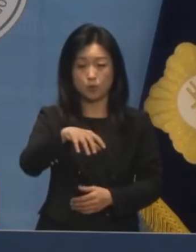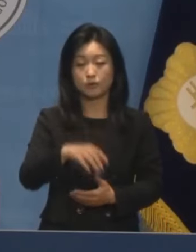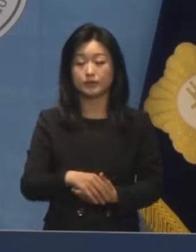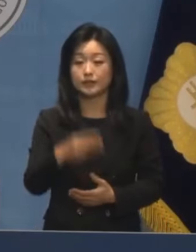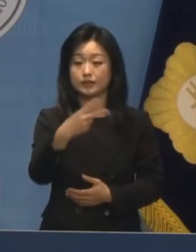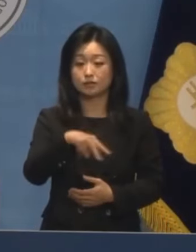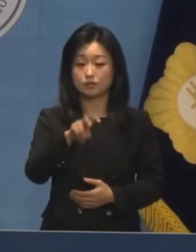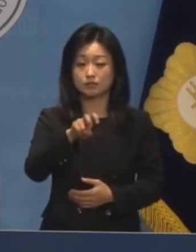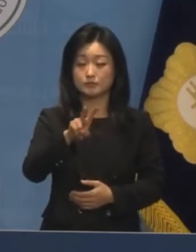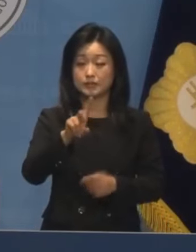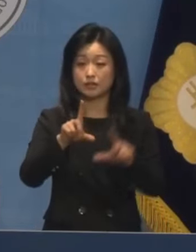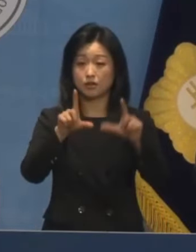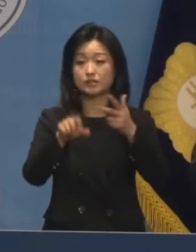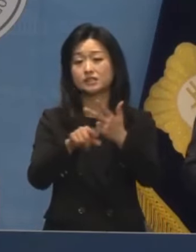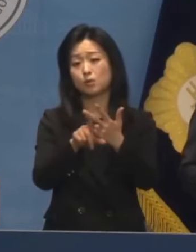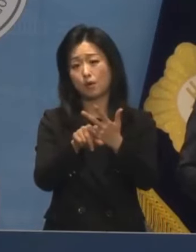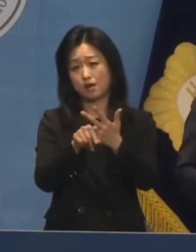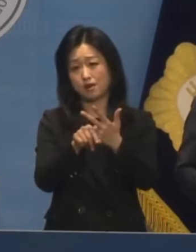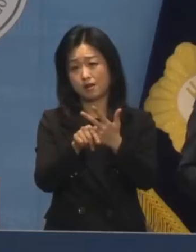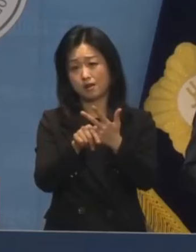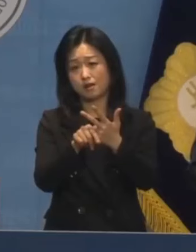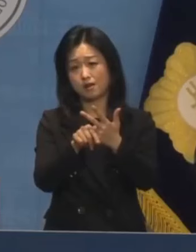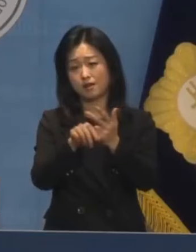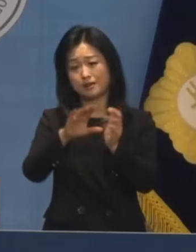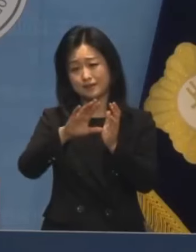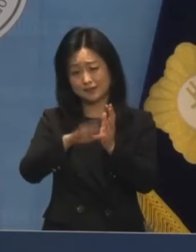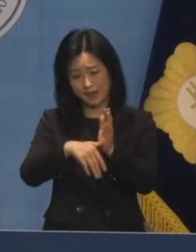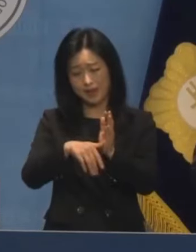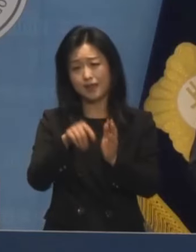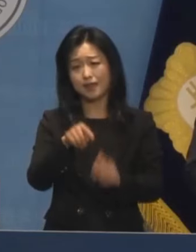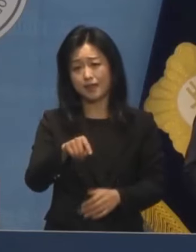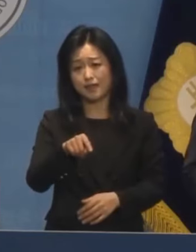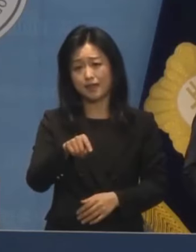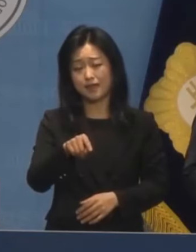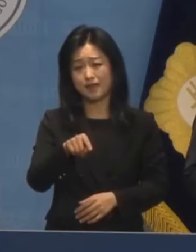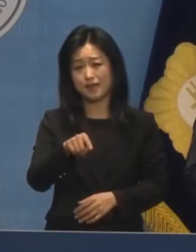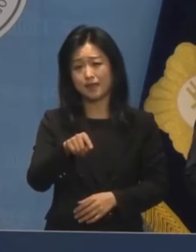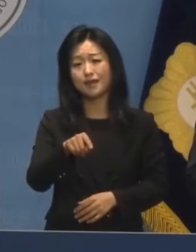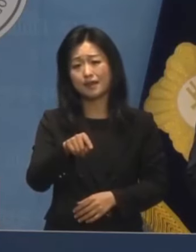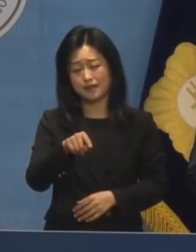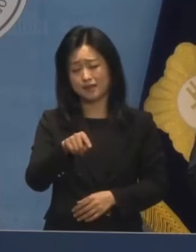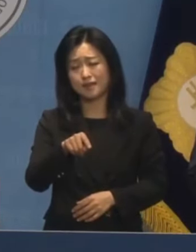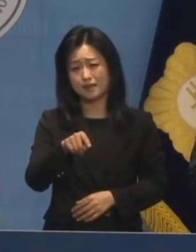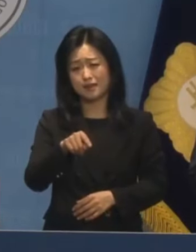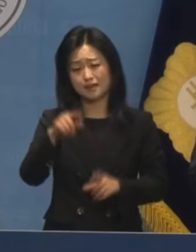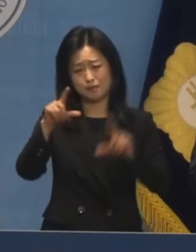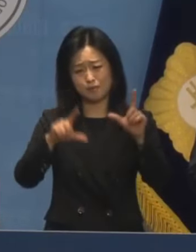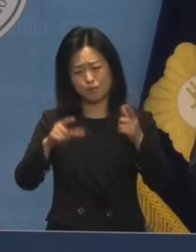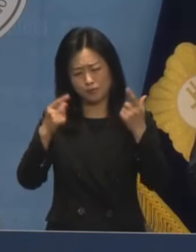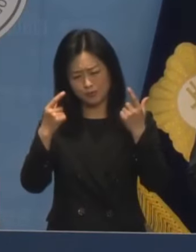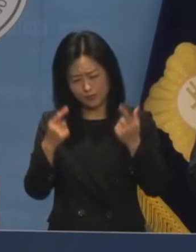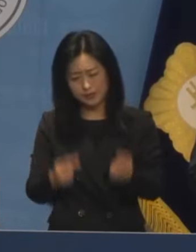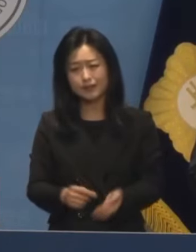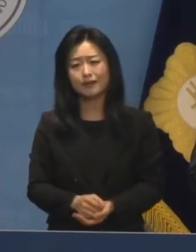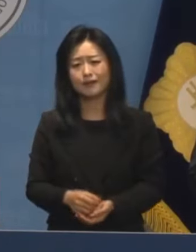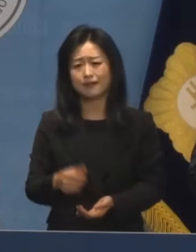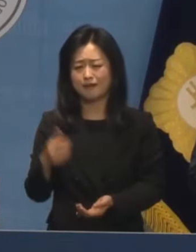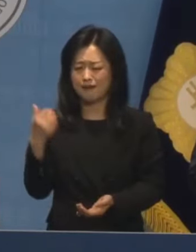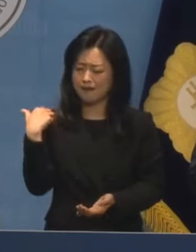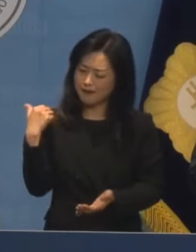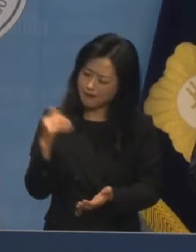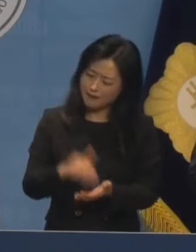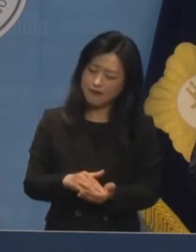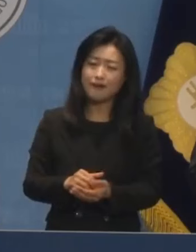2022년 7월 그때의 시계가 그대로 멈춰 있는 모습이었습니다